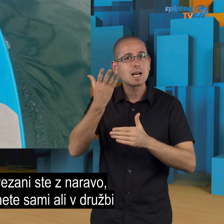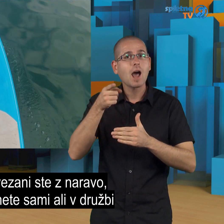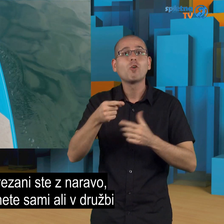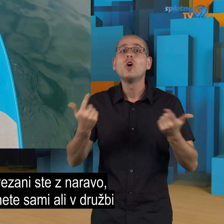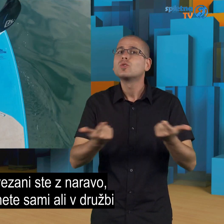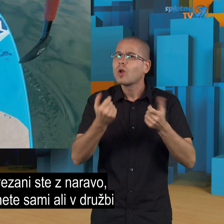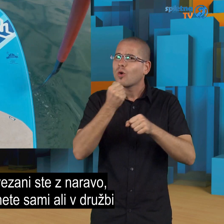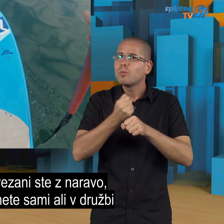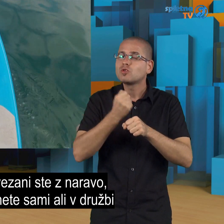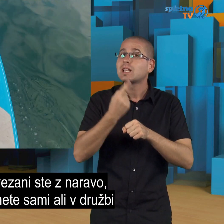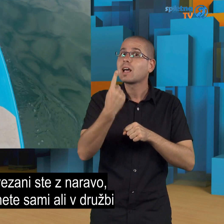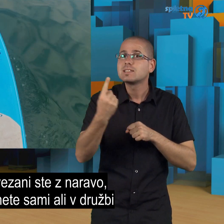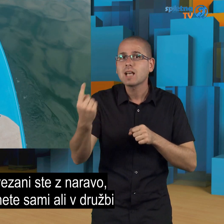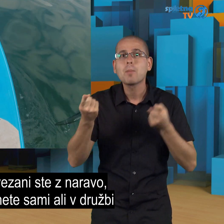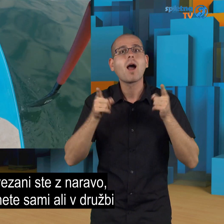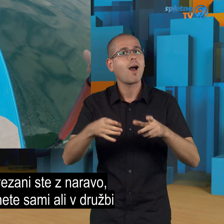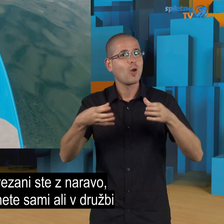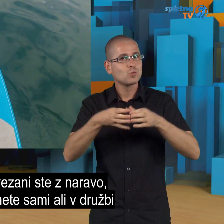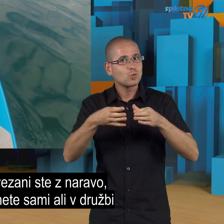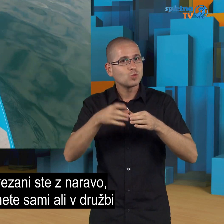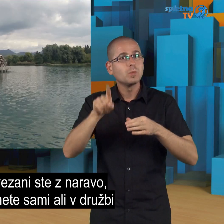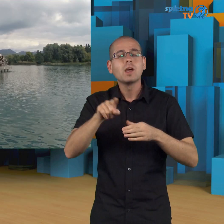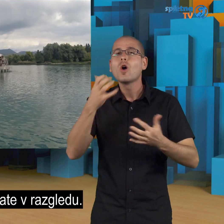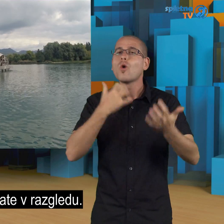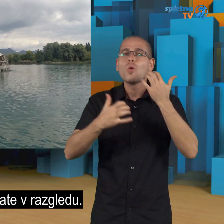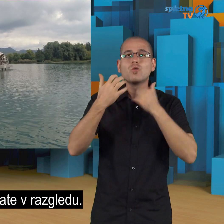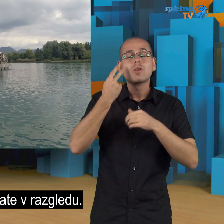počnete sami ali v družbi ter uživate v razgledu.